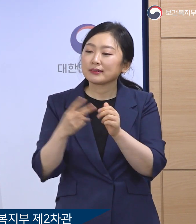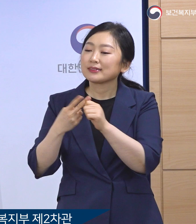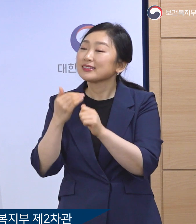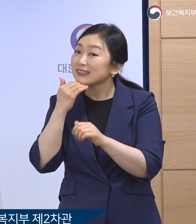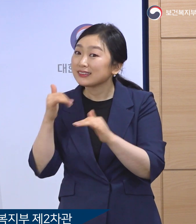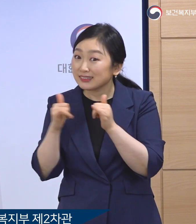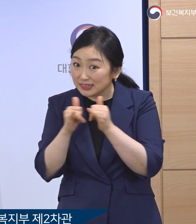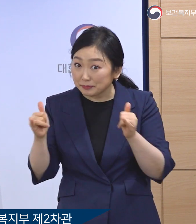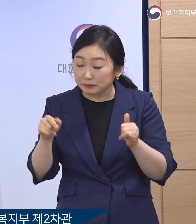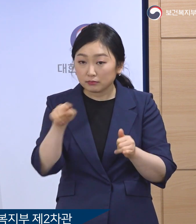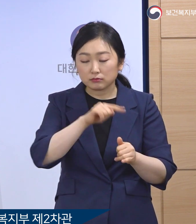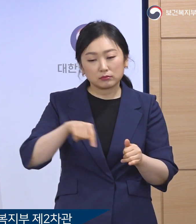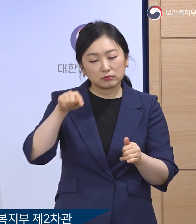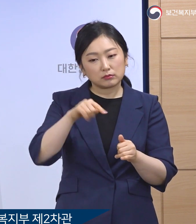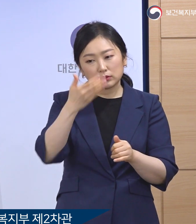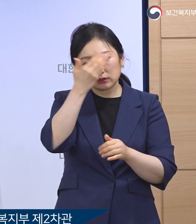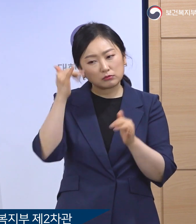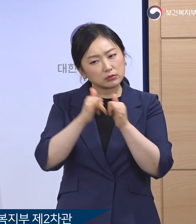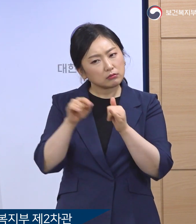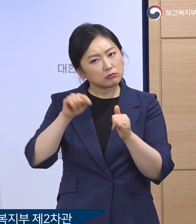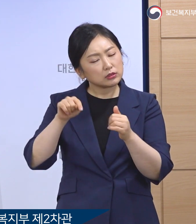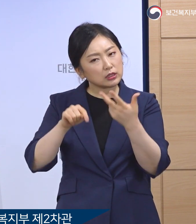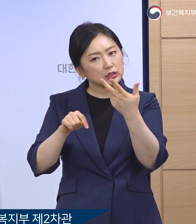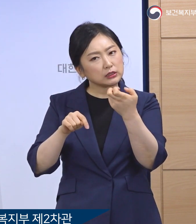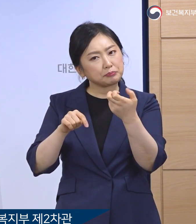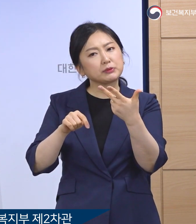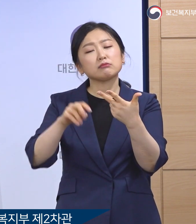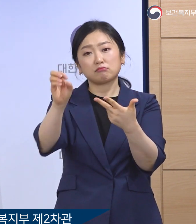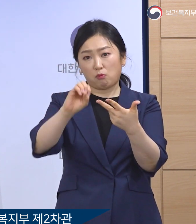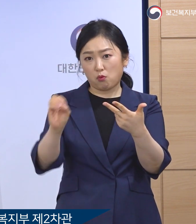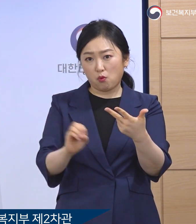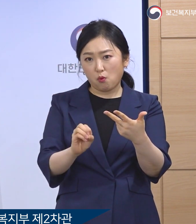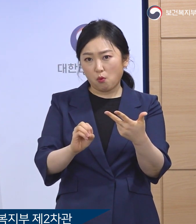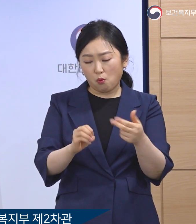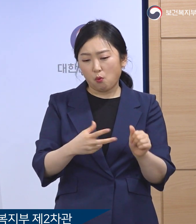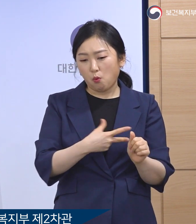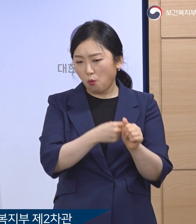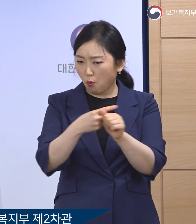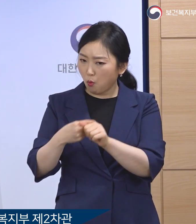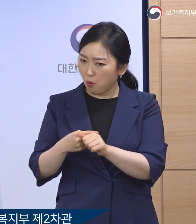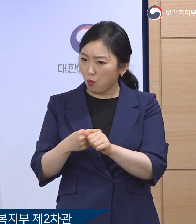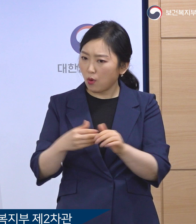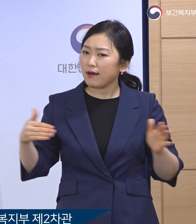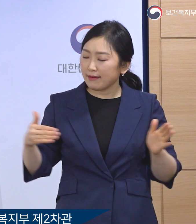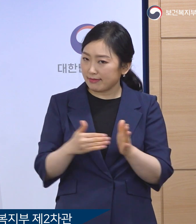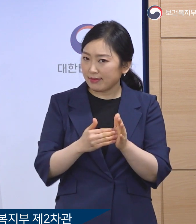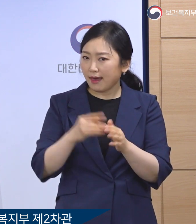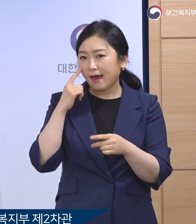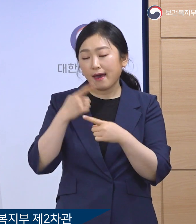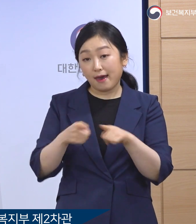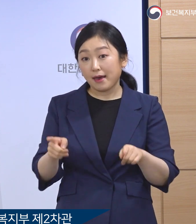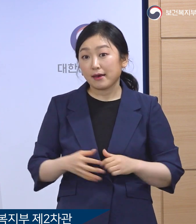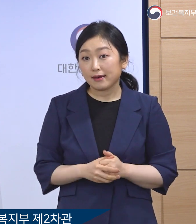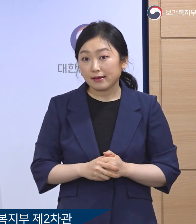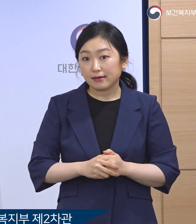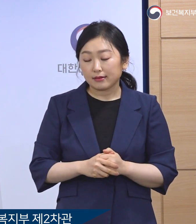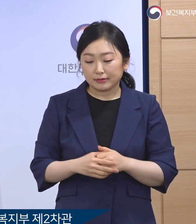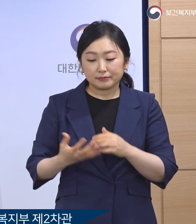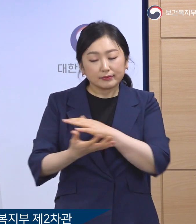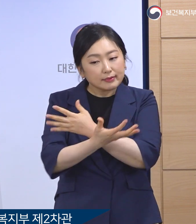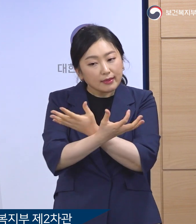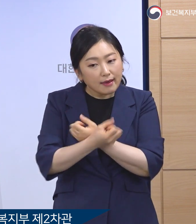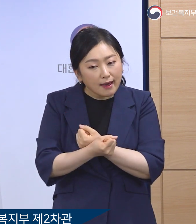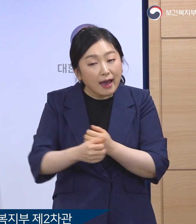청장년층의 77% 정도가 접종을 받으실 것으로 분석됩니다. 아직 예약하지